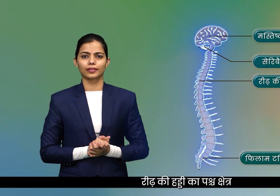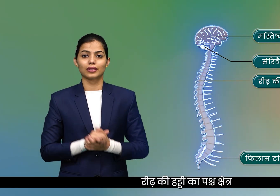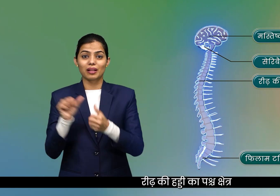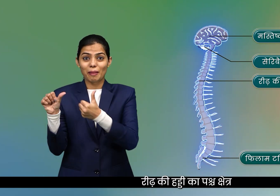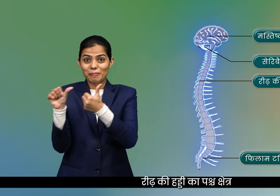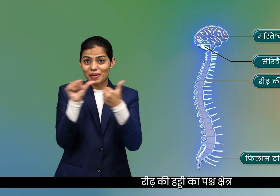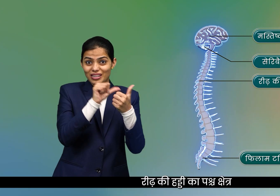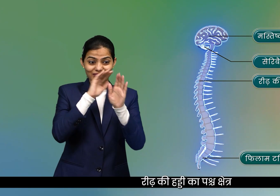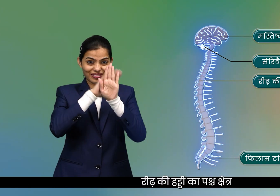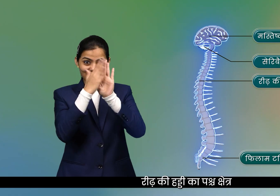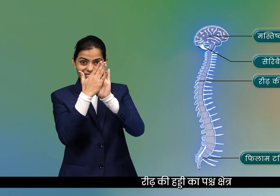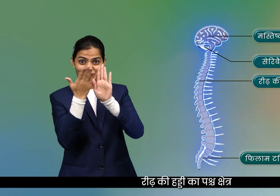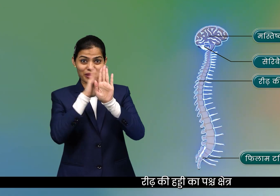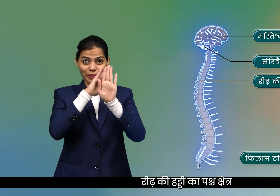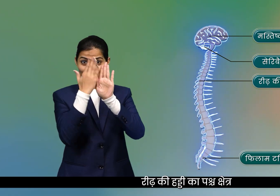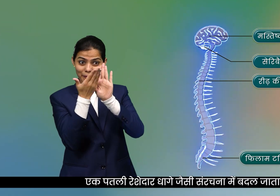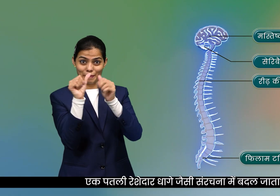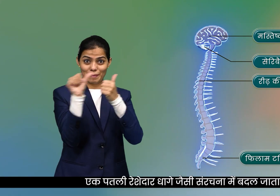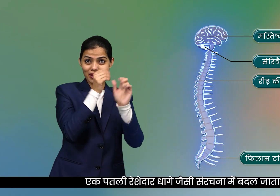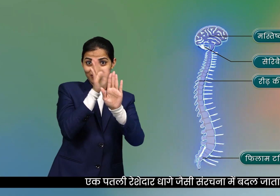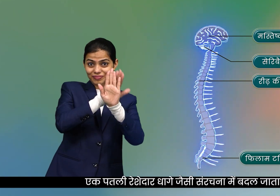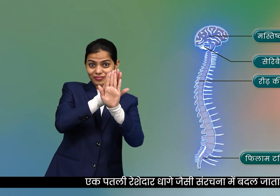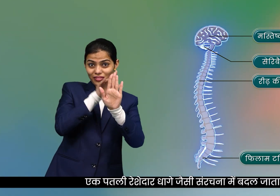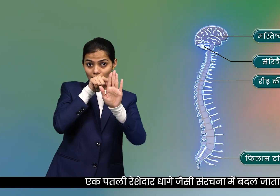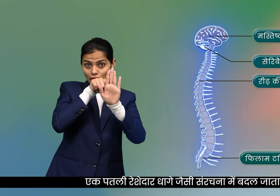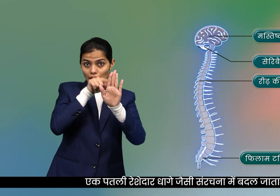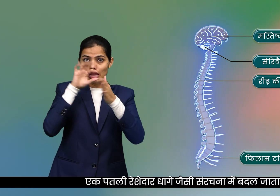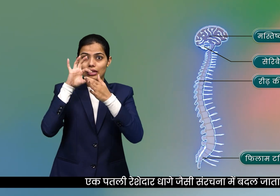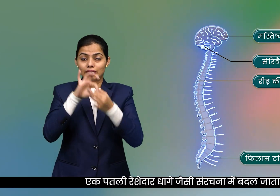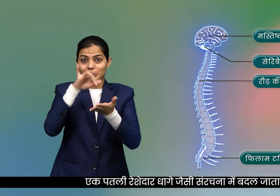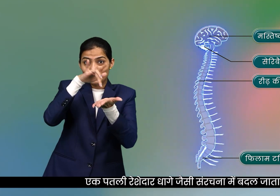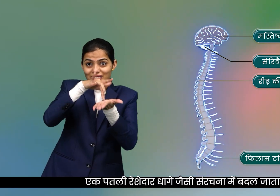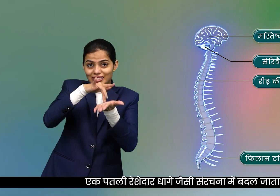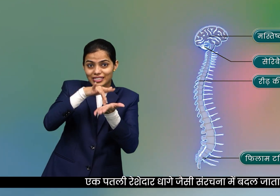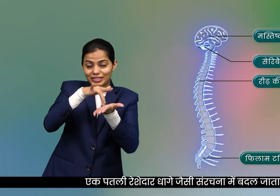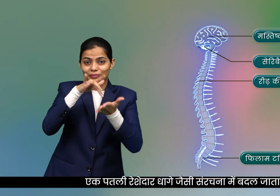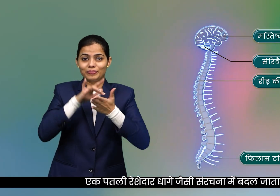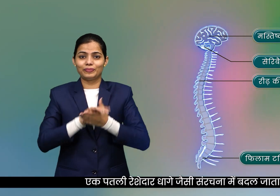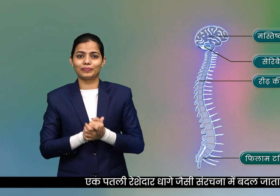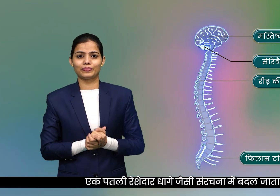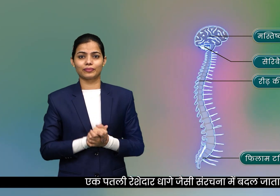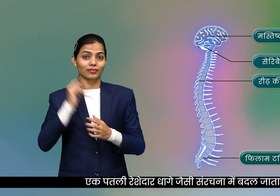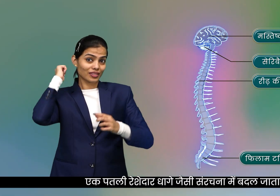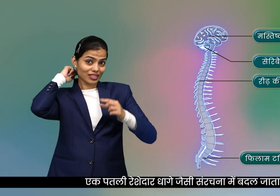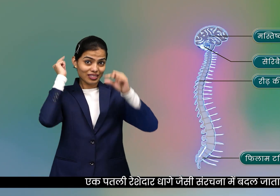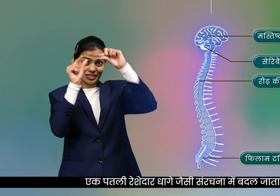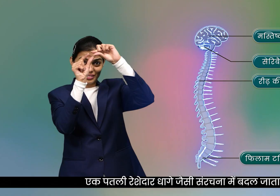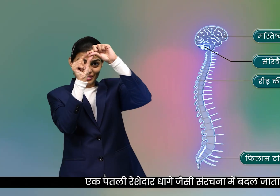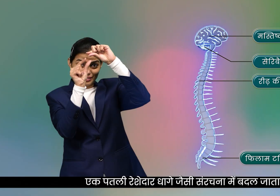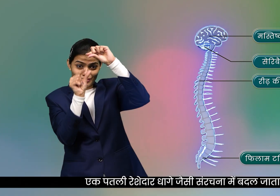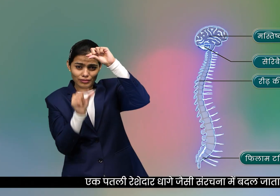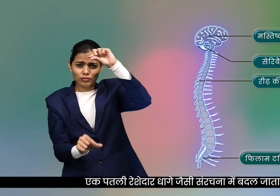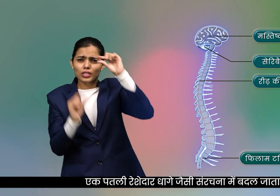रीढ़ की हड्डी का पश्च क्षेत्र एक पतली रेशादार धागे जैसी संरचना में